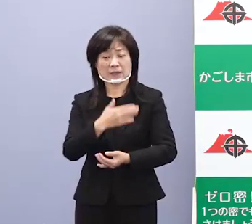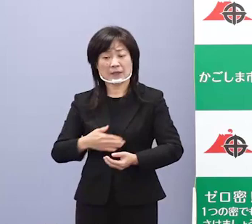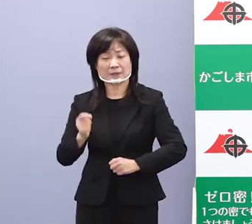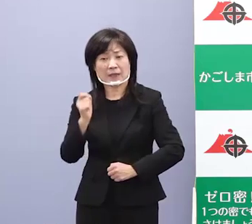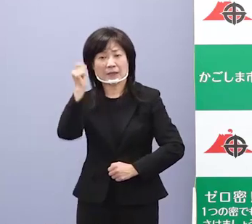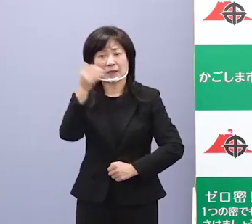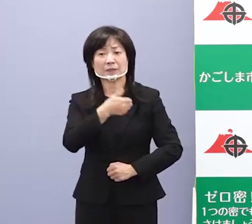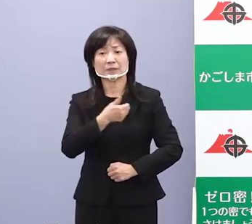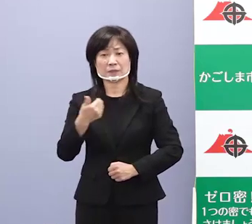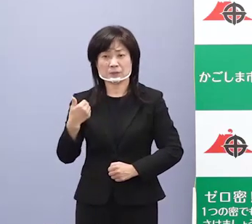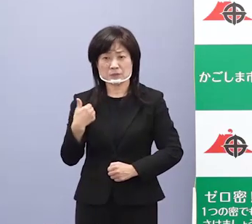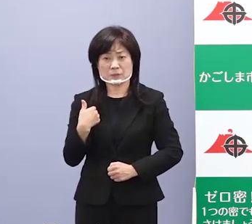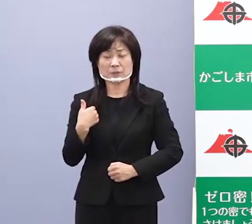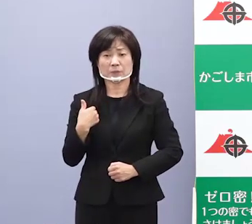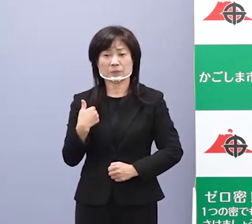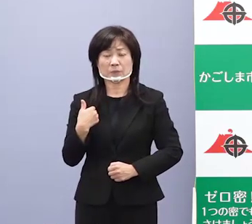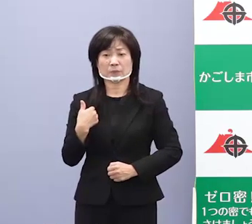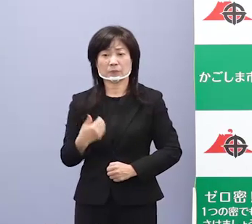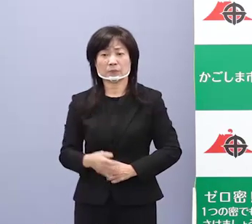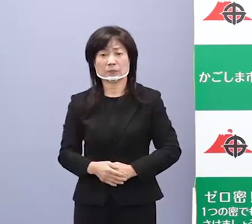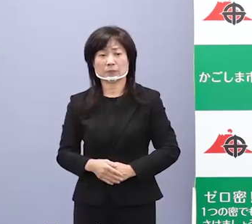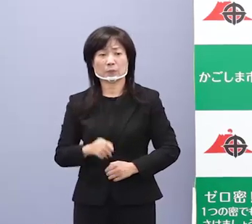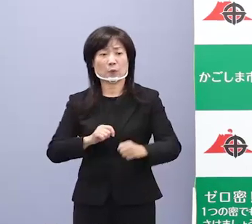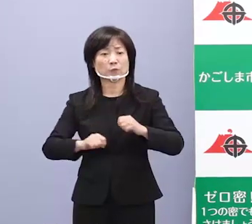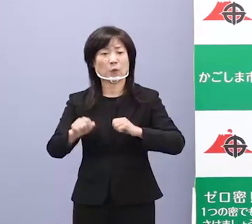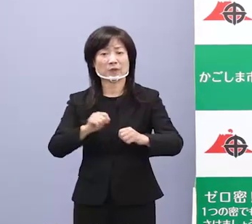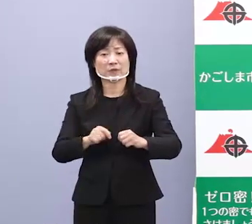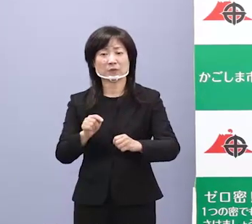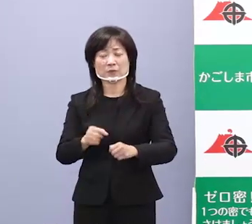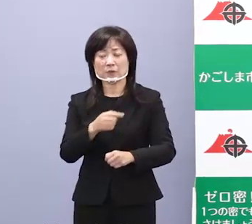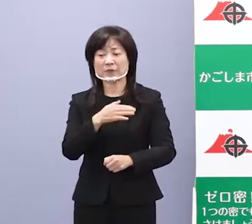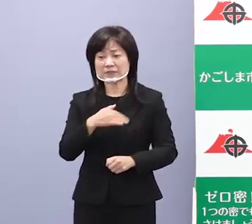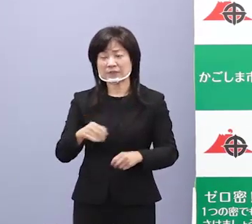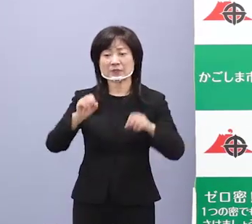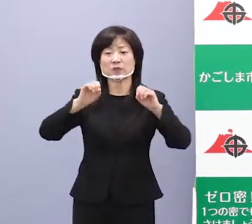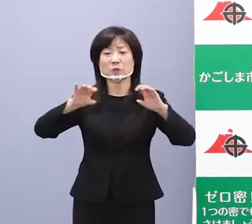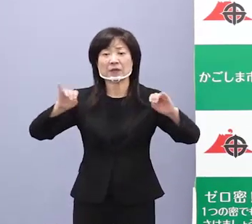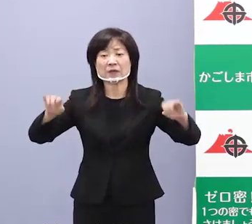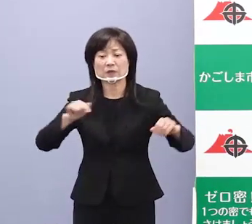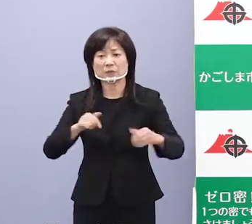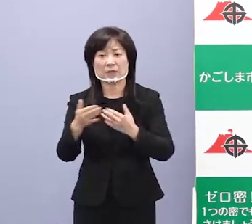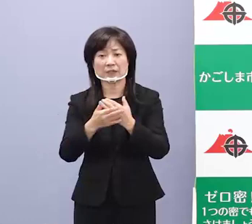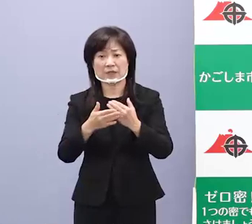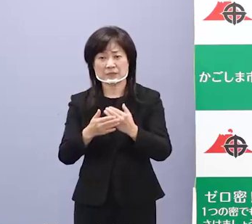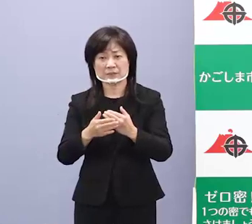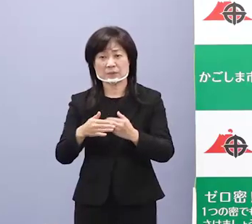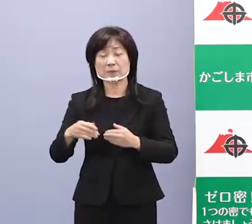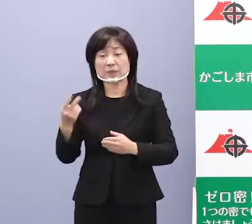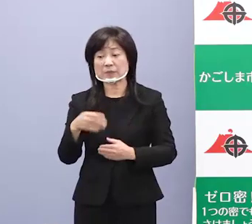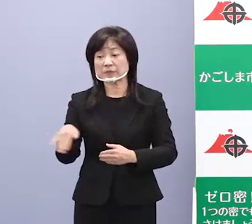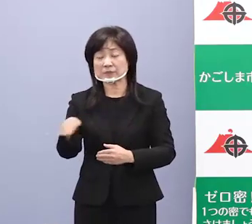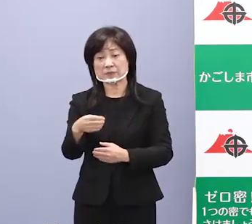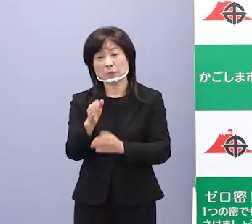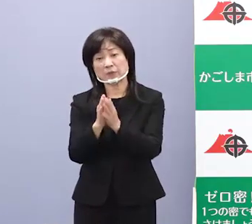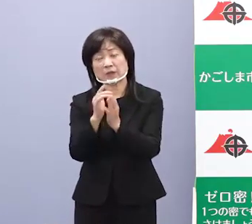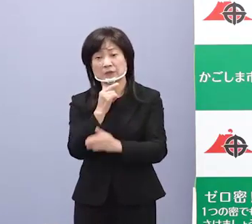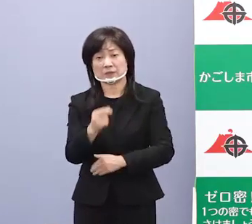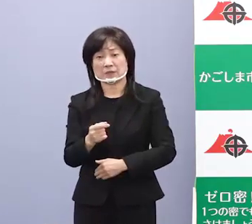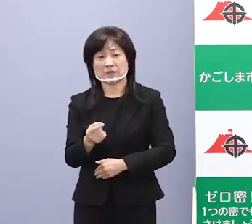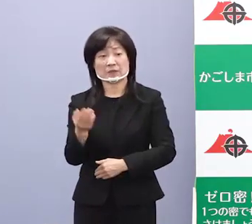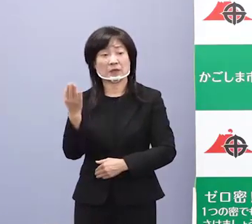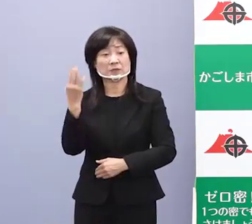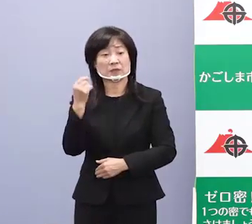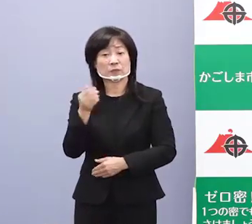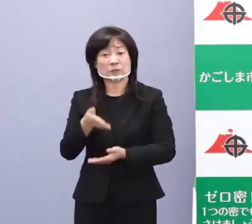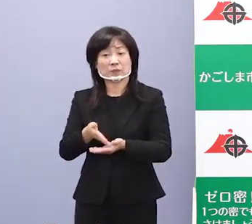感できるような、動きを、まあ、これは呼びかけていくことになるとは思いますけれども、お願いをしたいなと思っています。でいずれにしても先ほど